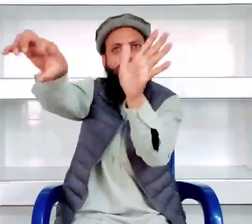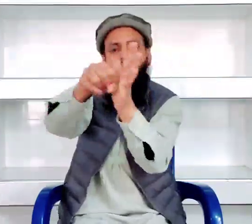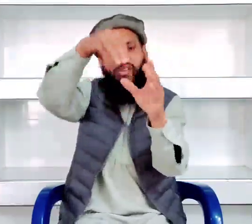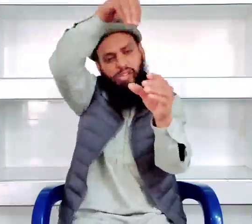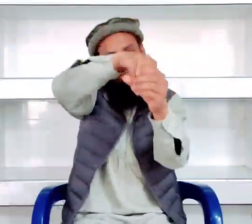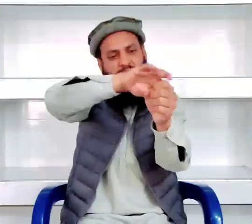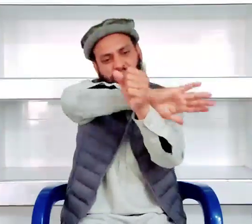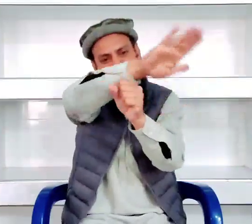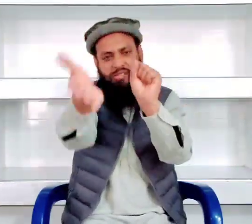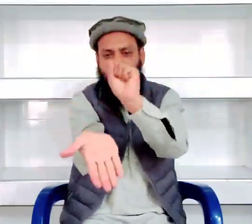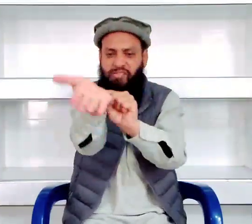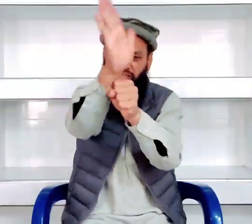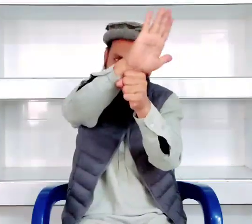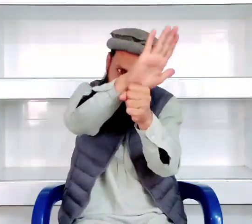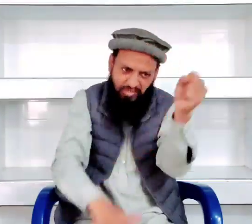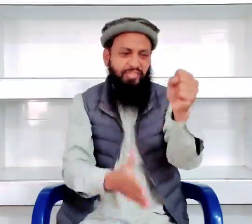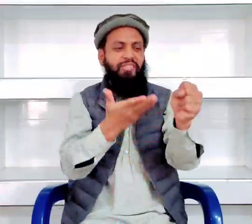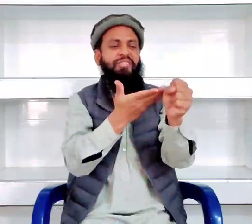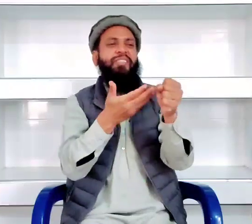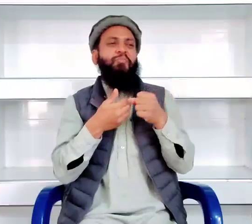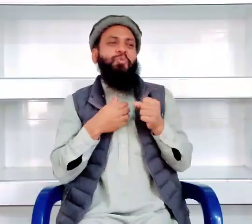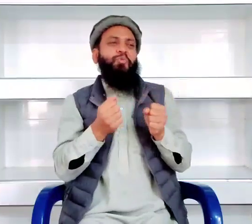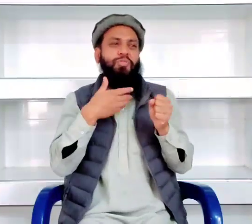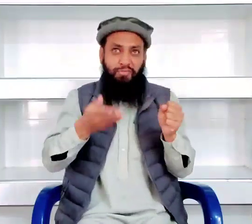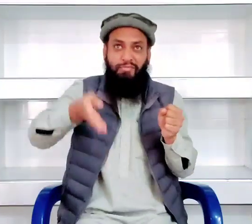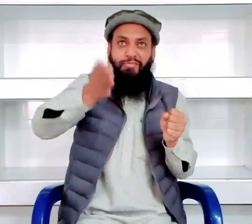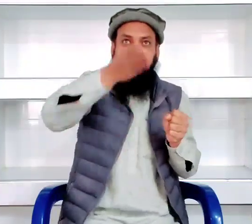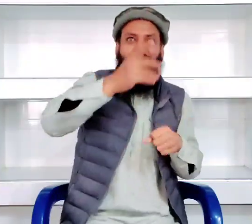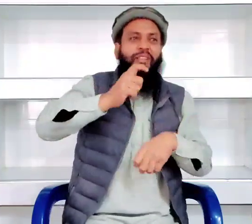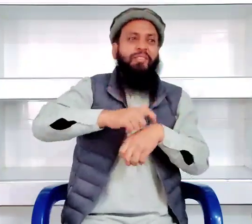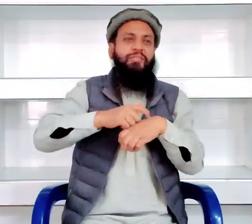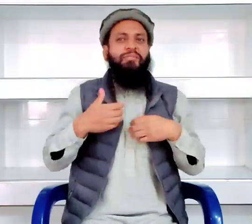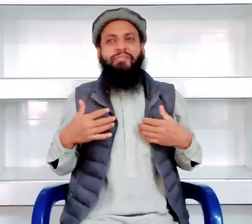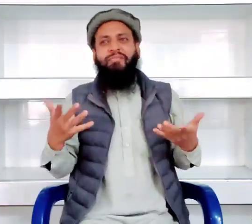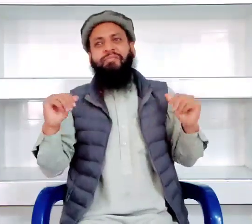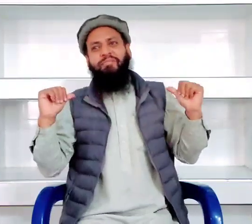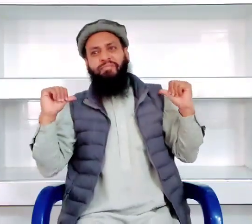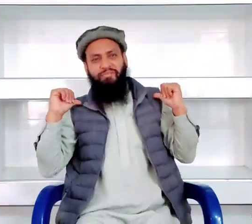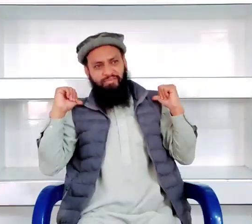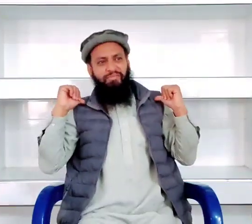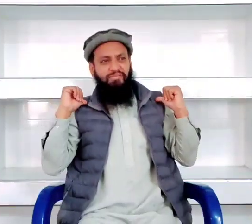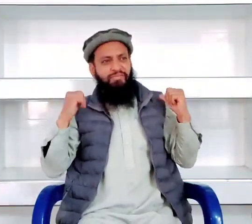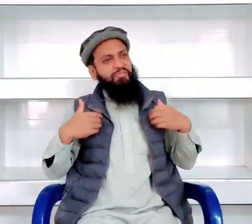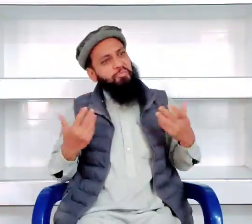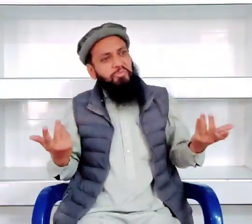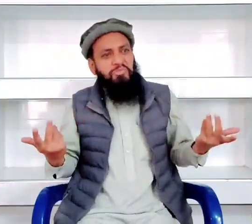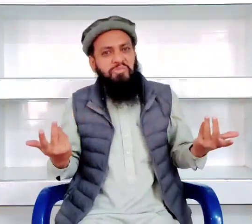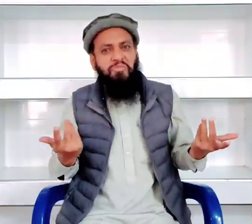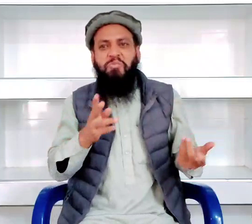ایسا سودا کرنا کہ جی انہوں خبر نہیں یہ جائز اور درست نہیں اور اسی طرح حدیث کے اندر نہ پڑھ رہے کہ سیابی